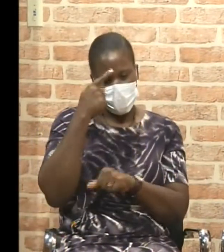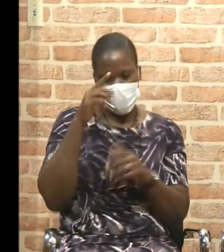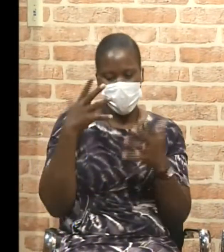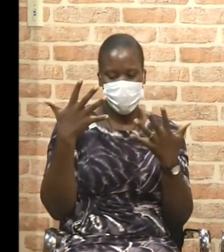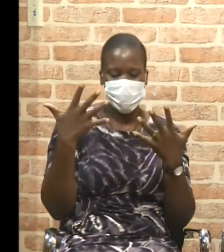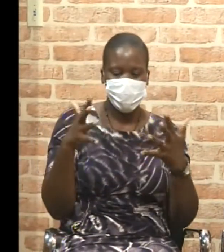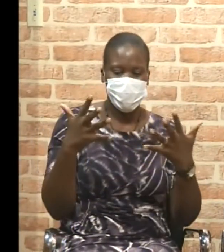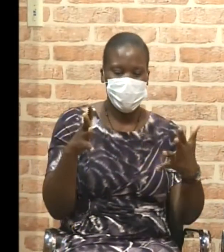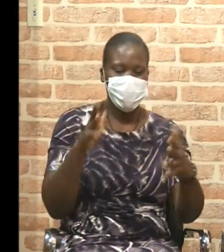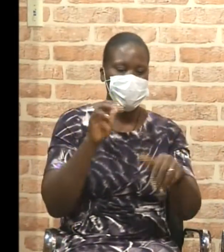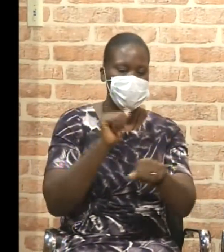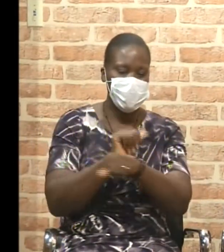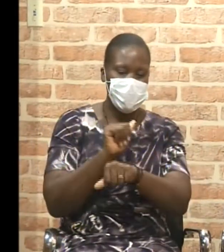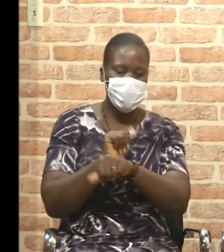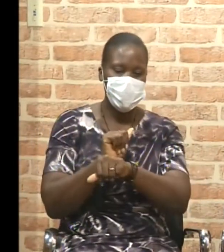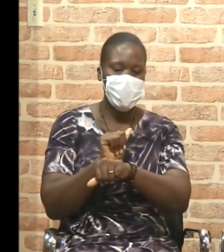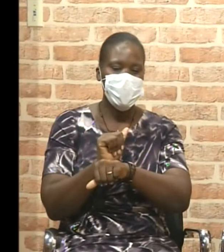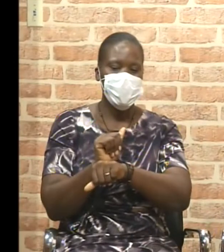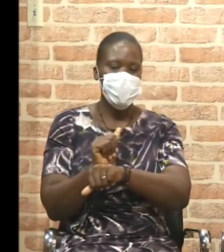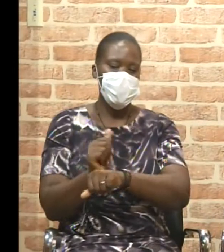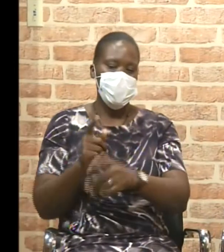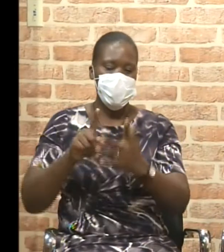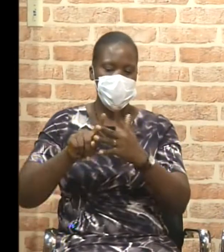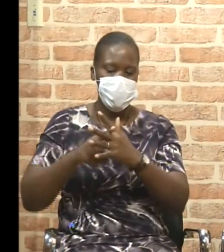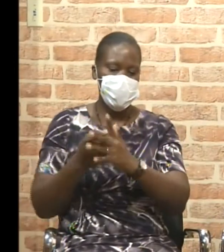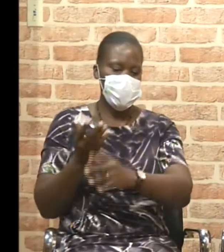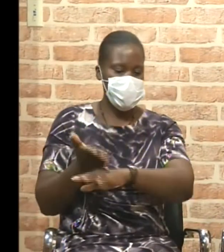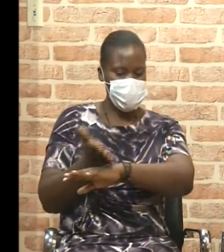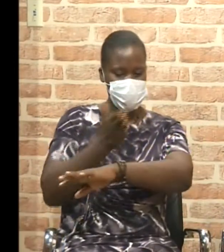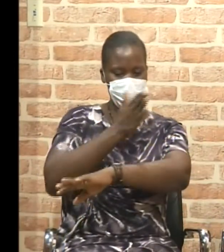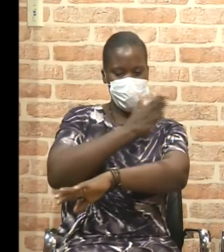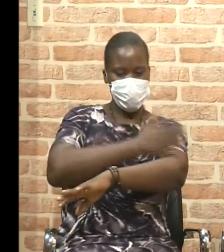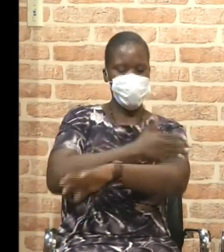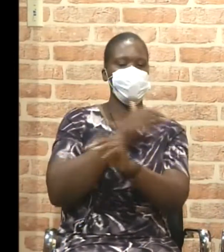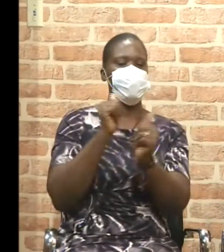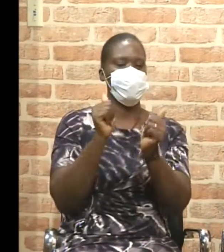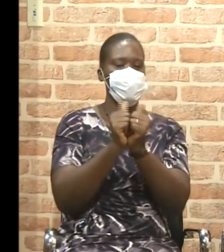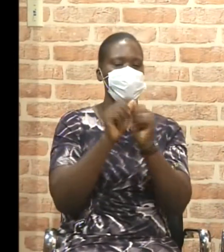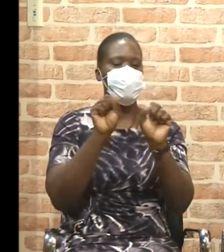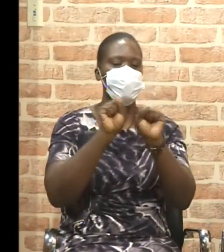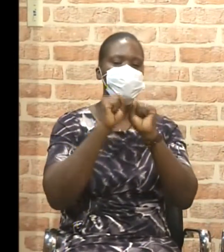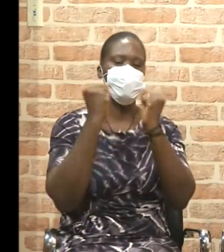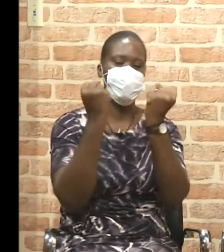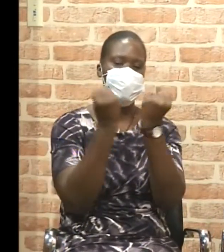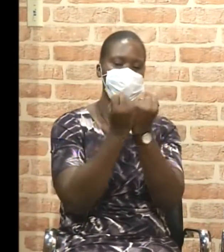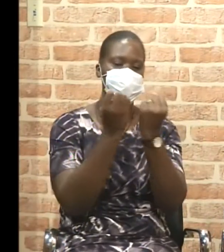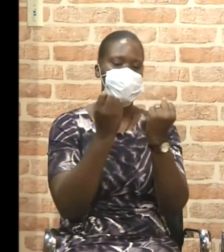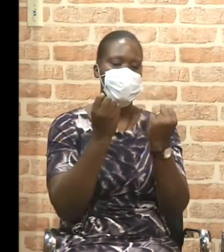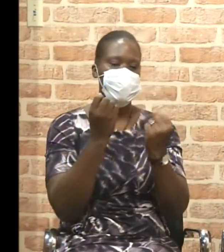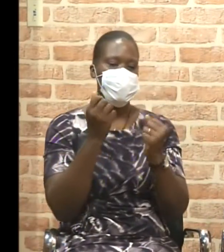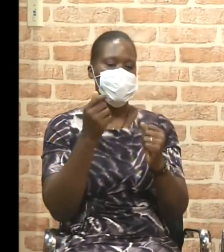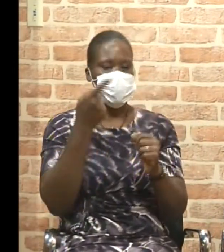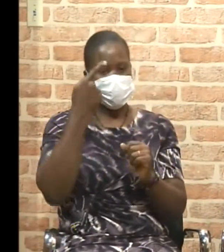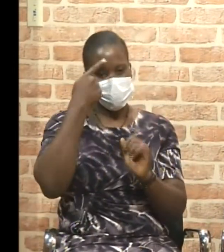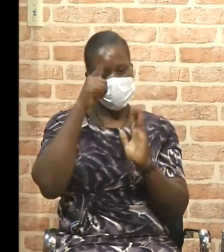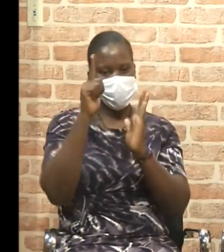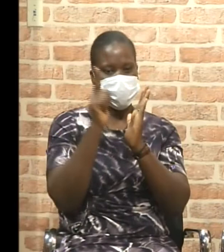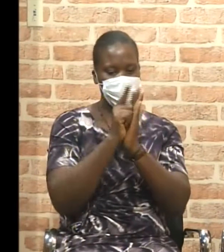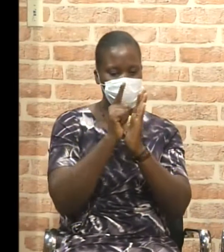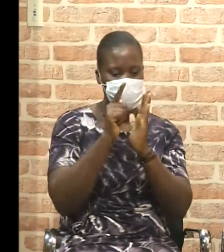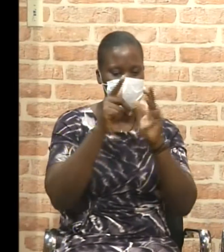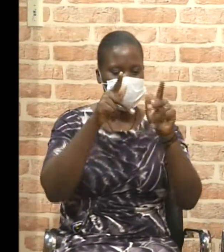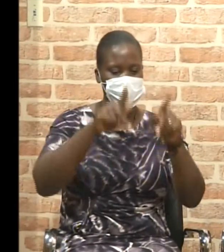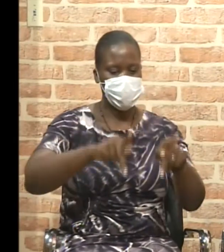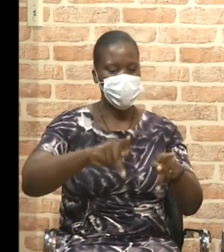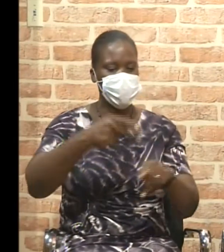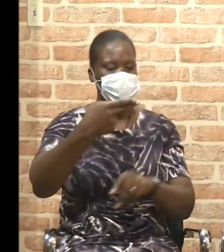un travail que BCF a commencé à faire déjà, ensemble avec la société civile, là, pour amender la loi qui peut être sur l'intégration des